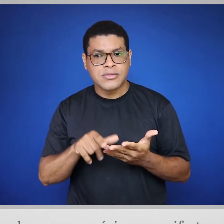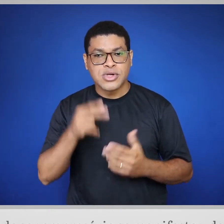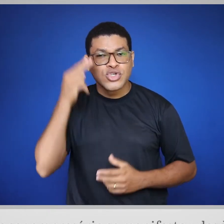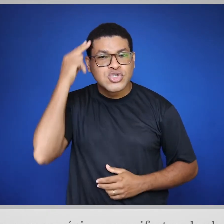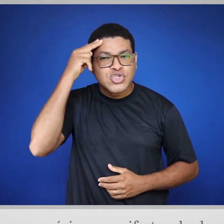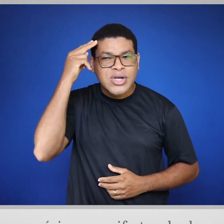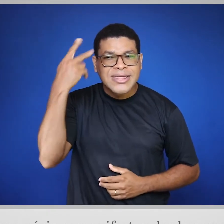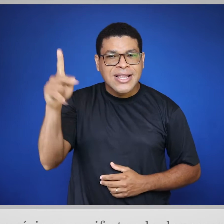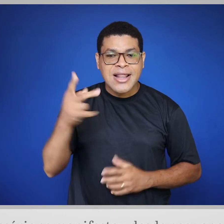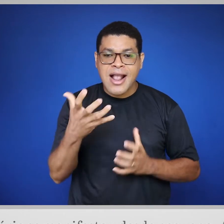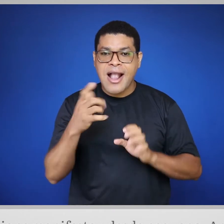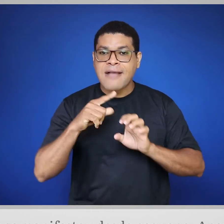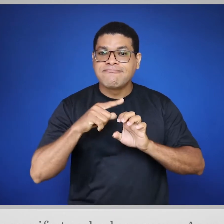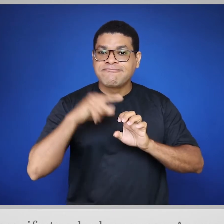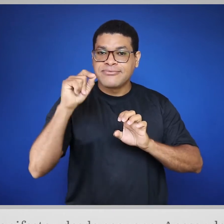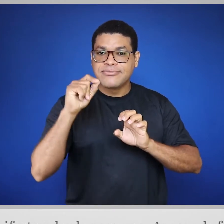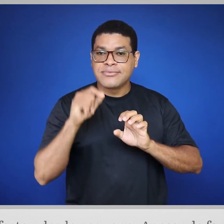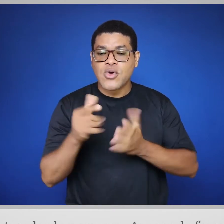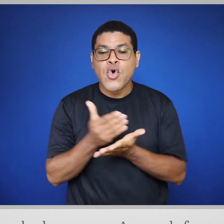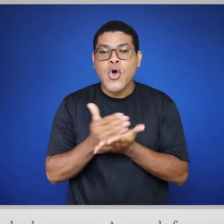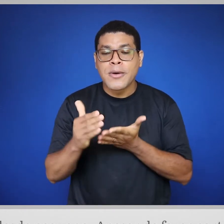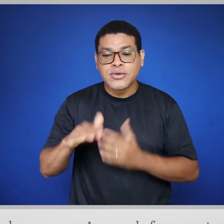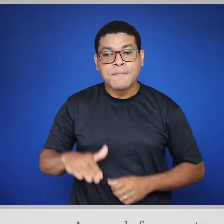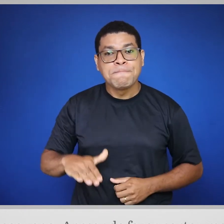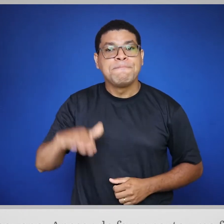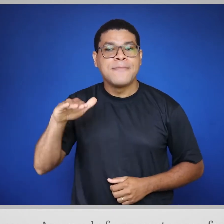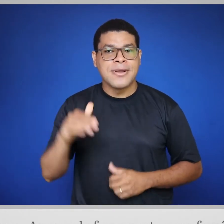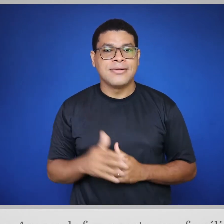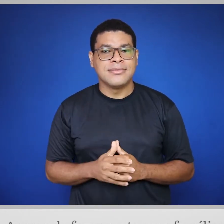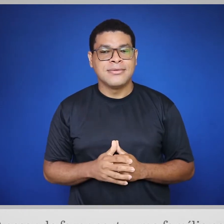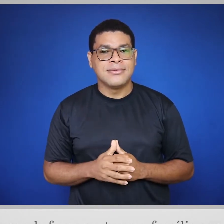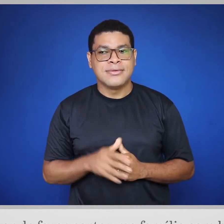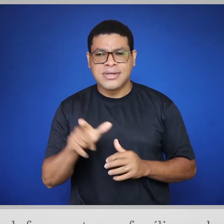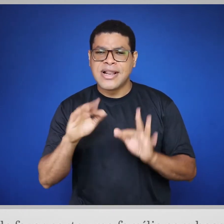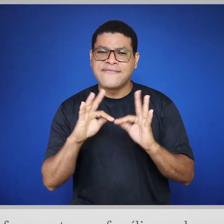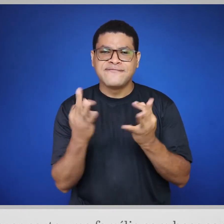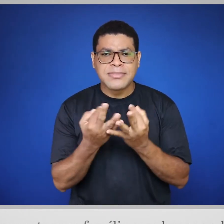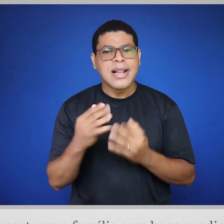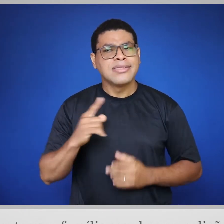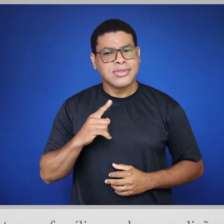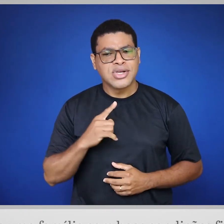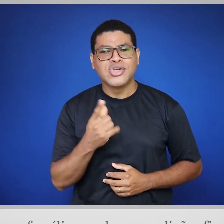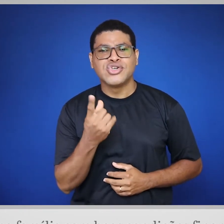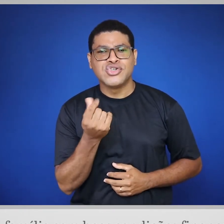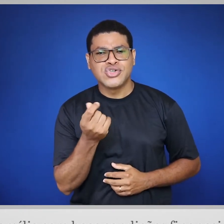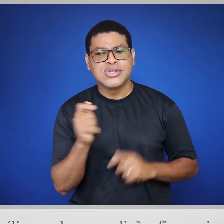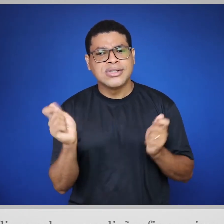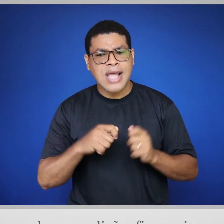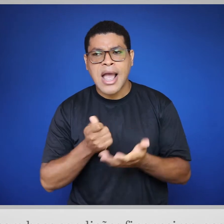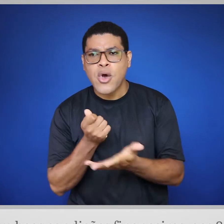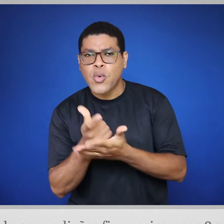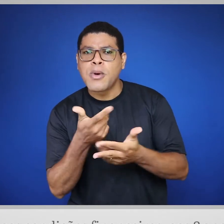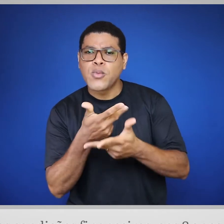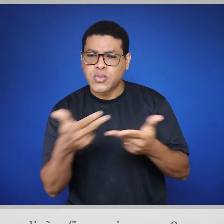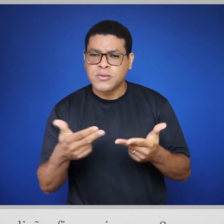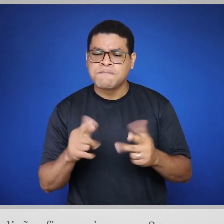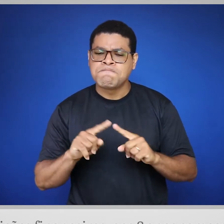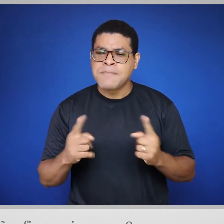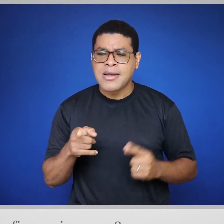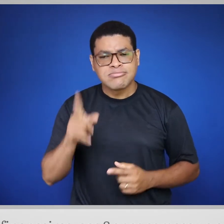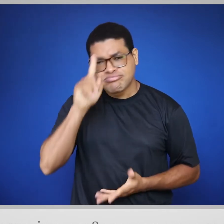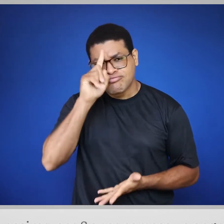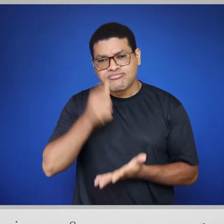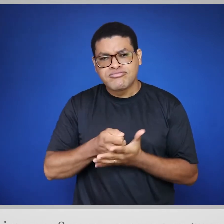conquistas. O sonho de ser empresário se manifestou desde pequeno. Apesar de fazer parte de uma família com boas